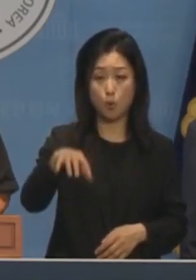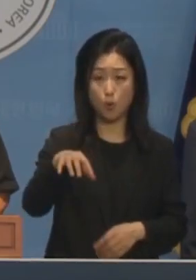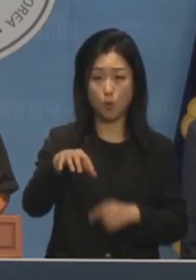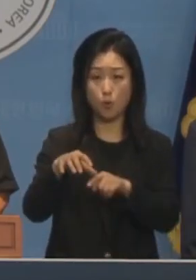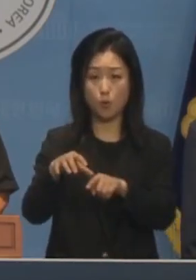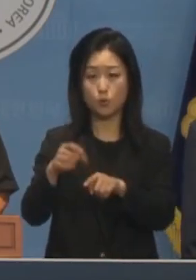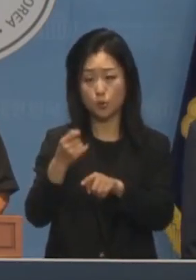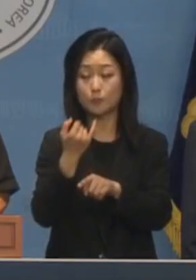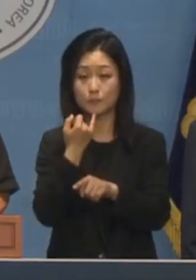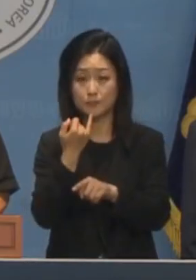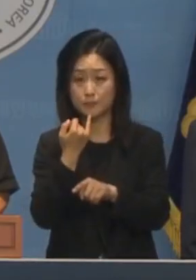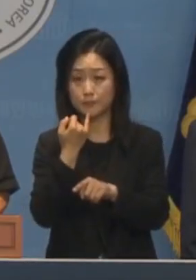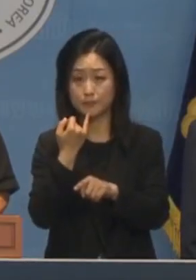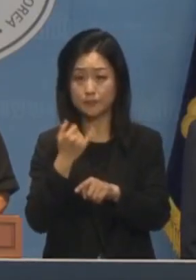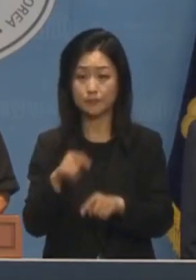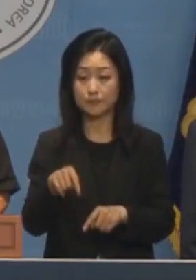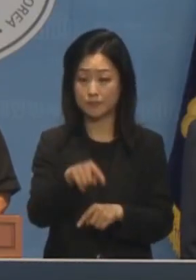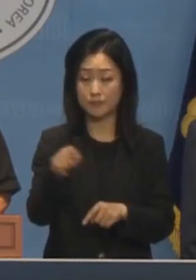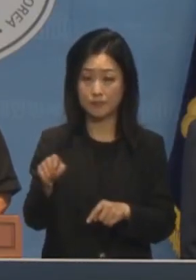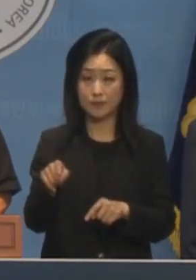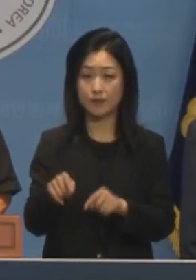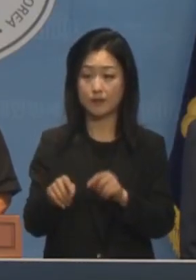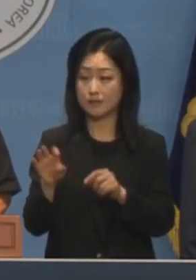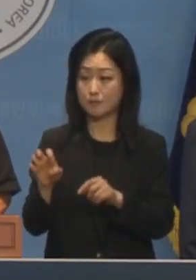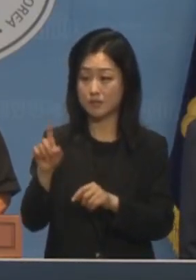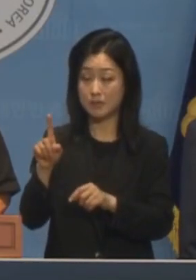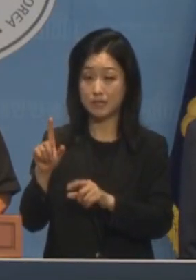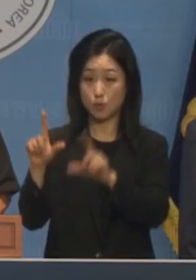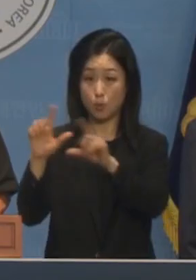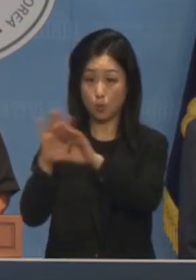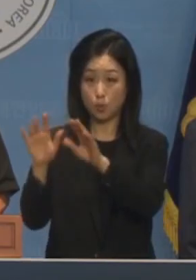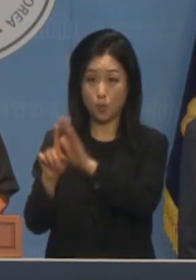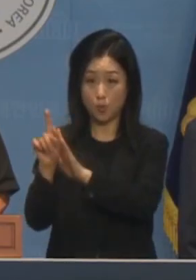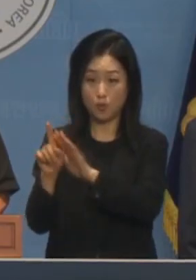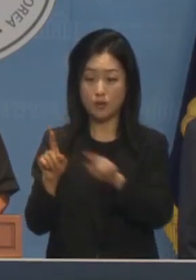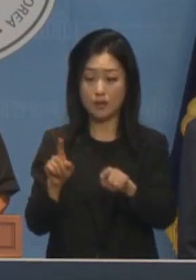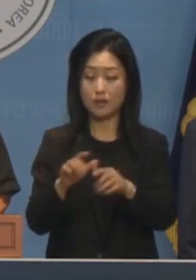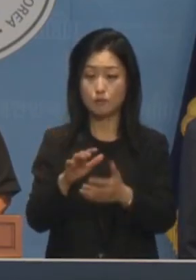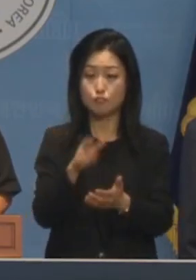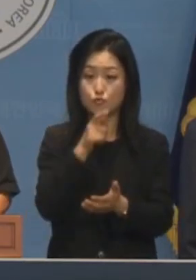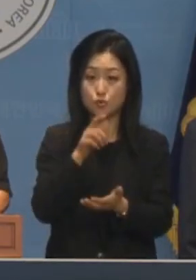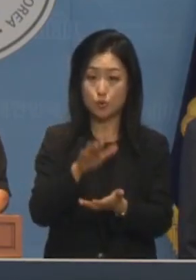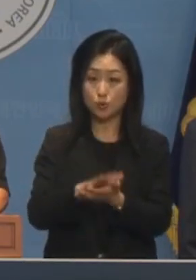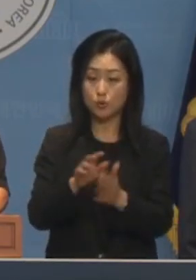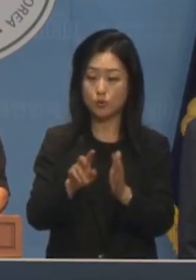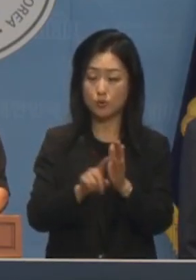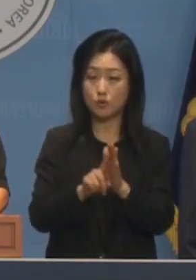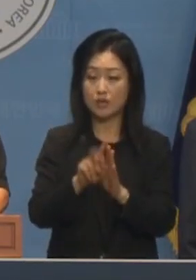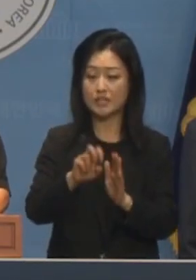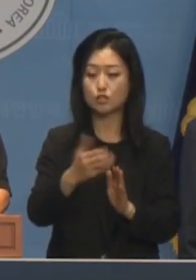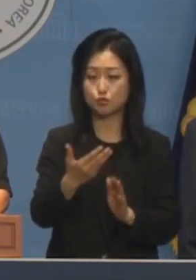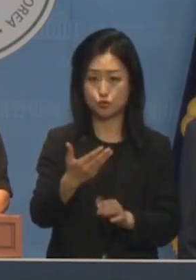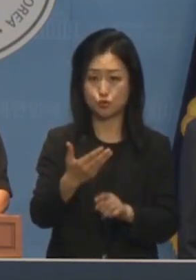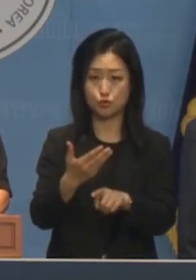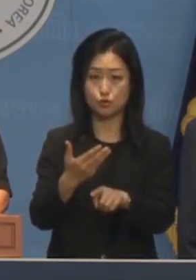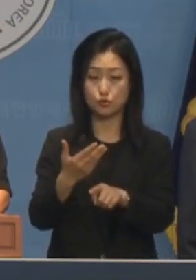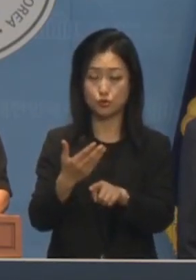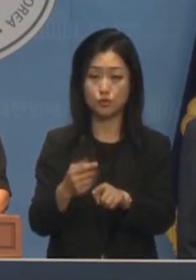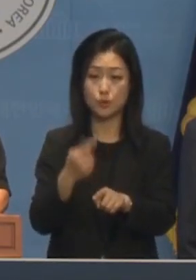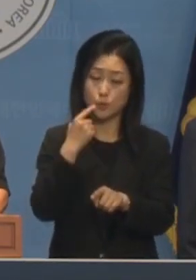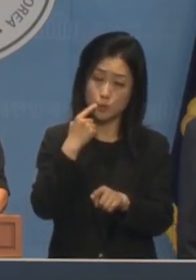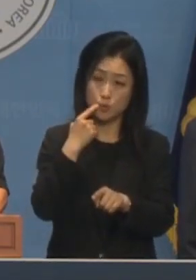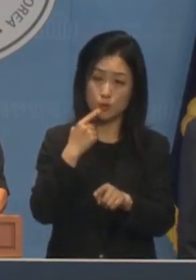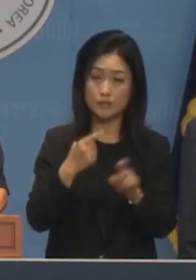곳보다 양호했습니다. 상온 31도의 날씨에 수온은 29.1도를 나타냈습니다. 남세균 10만